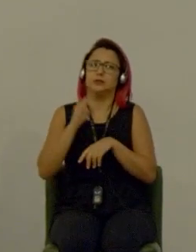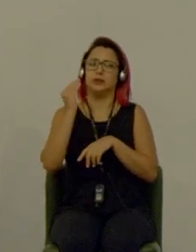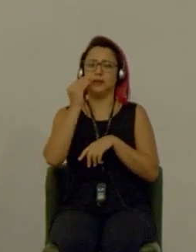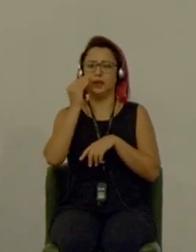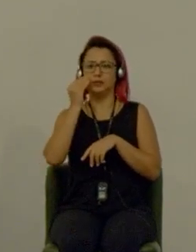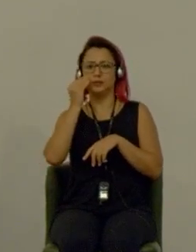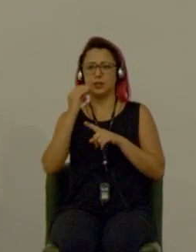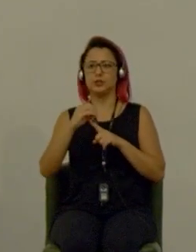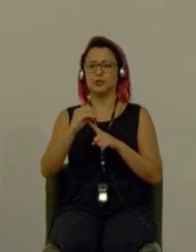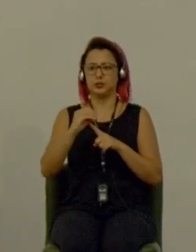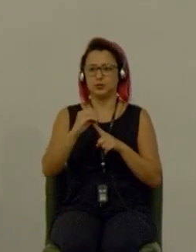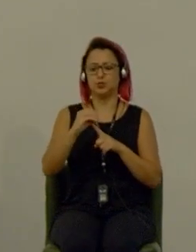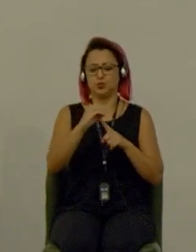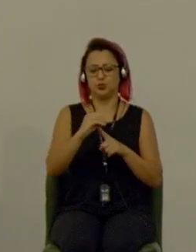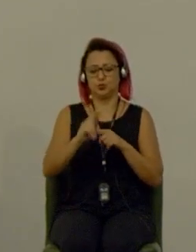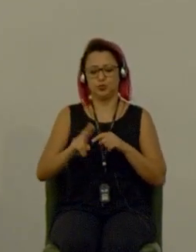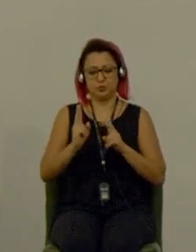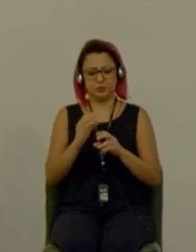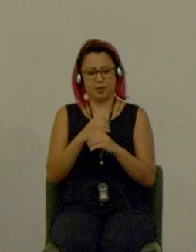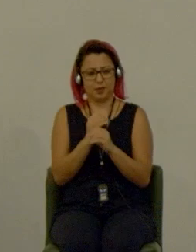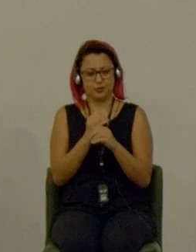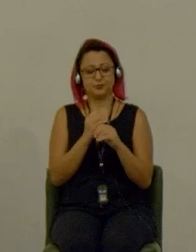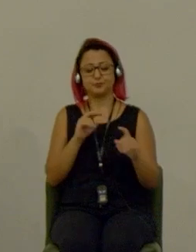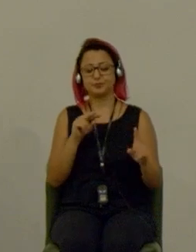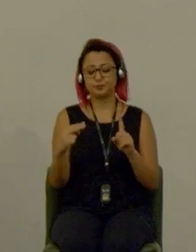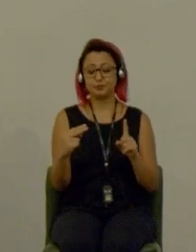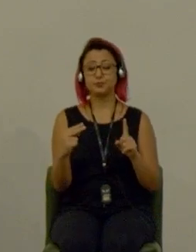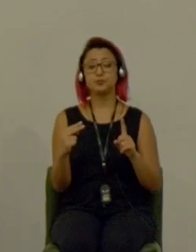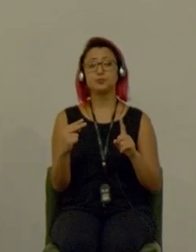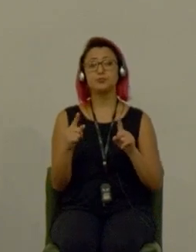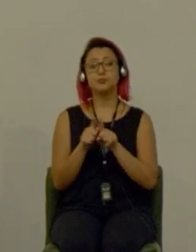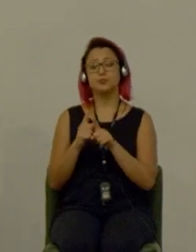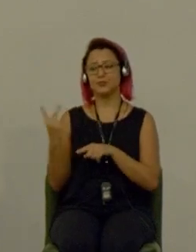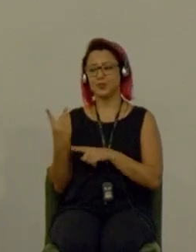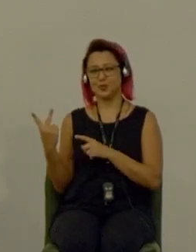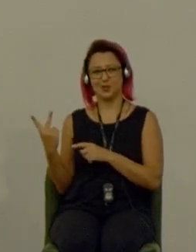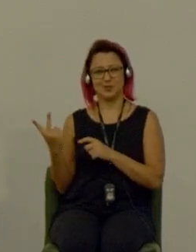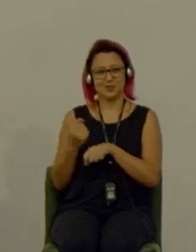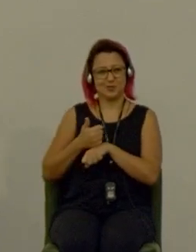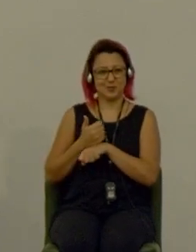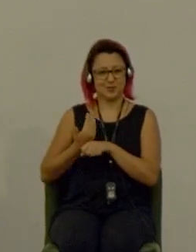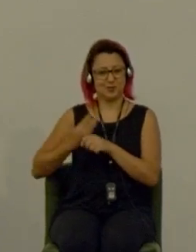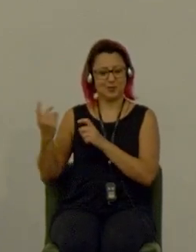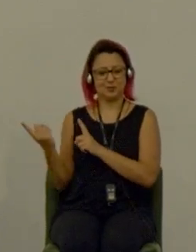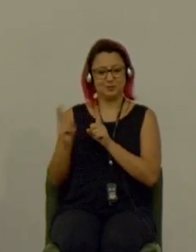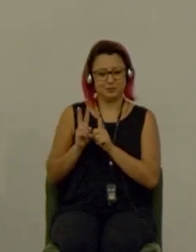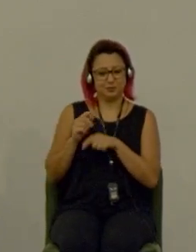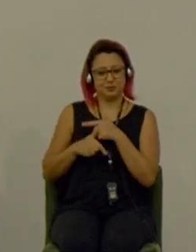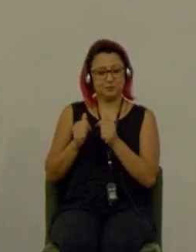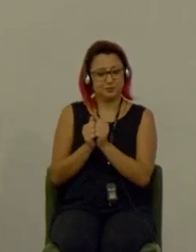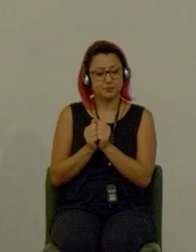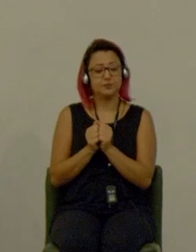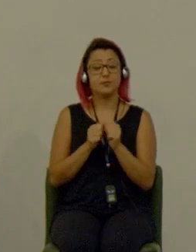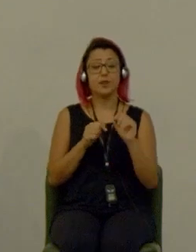notamment Alexandra et Axel, elles ont fait des points de vie d'arbres très précis dans telle ou telle région pour montrer que ça veut dire quoi de